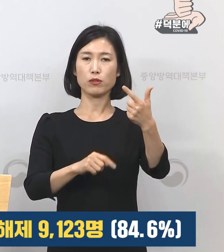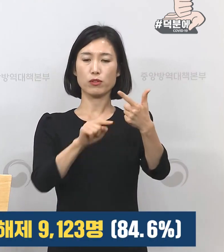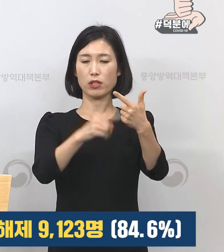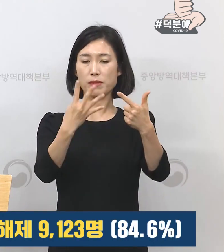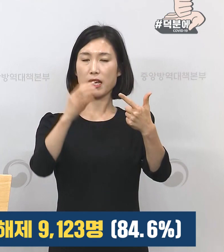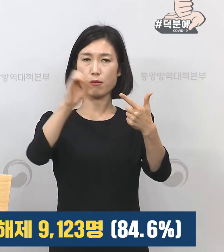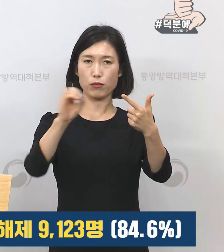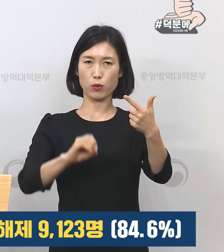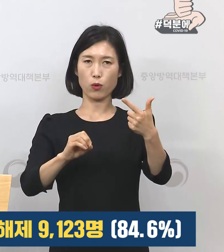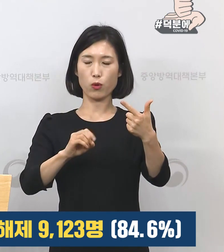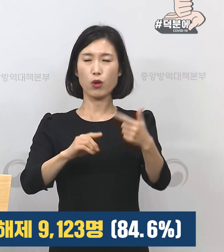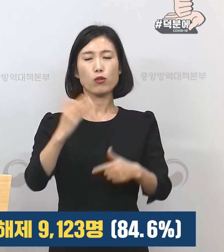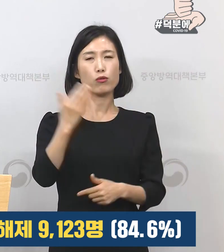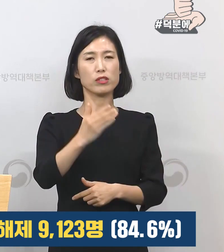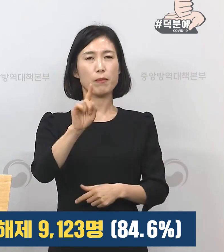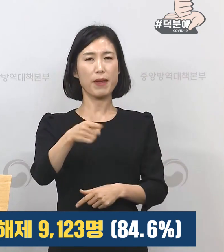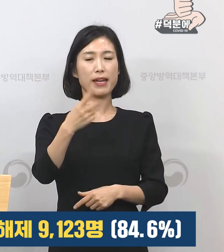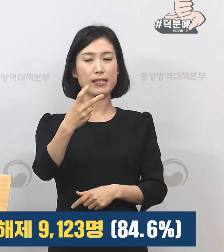84.6%인